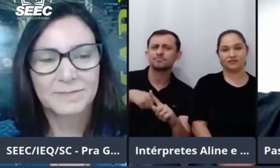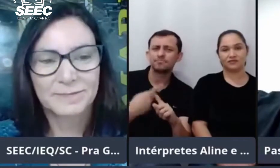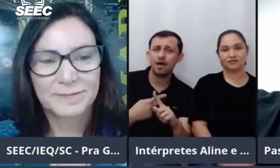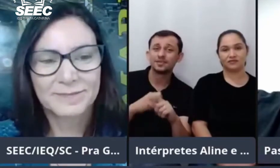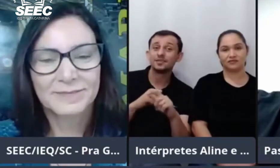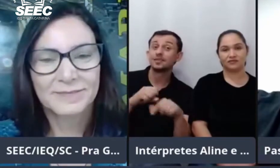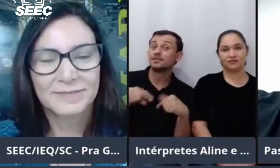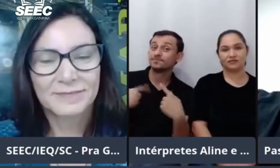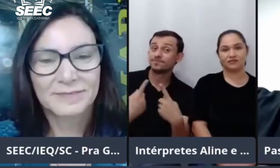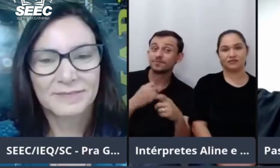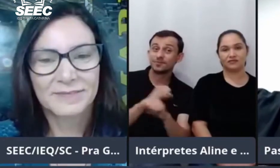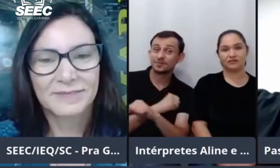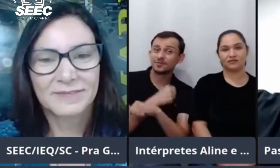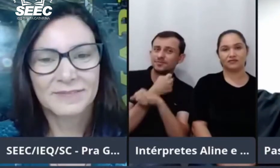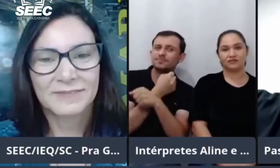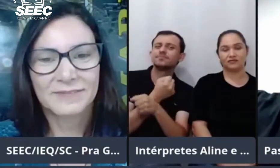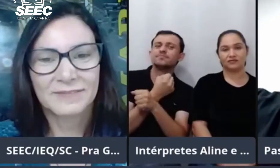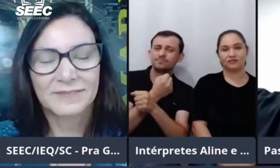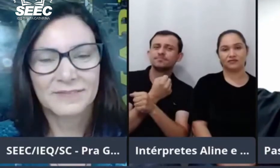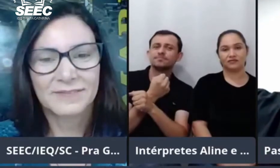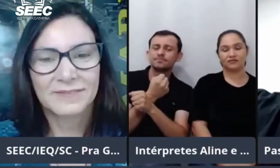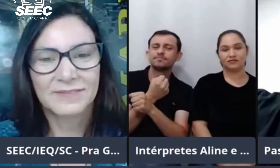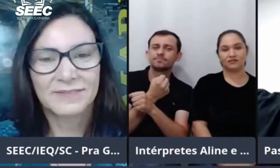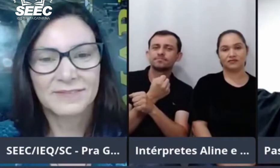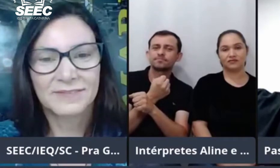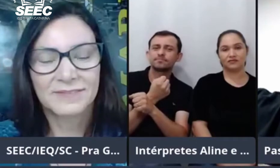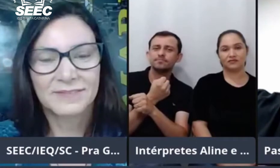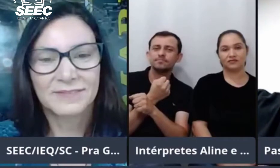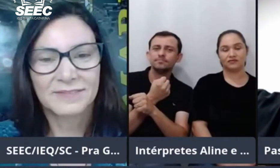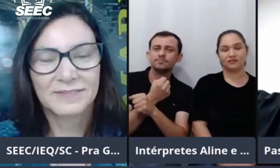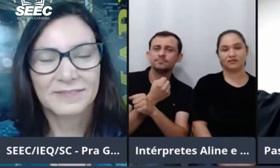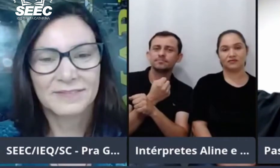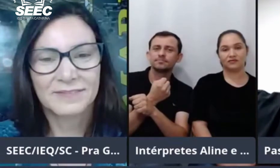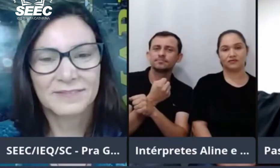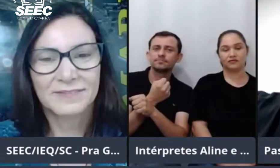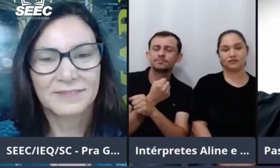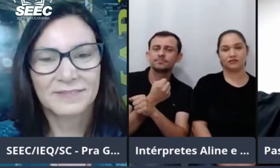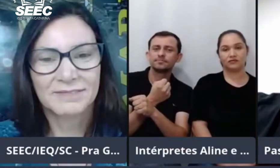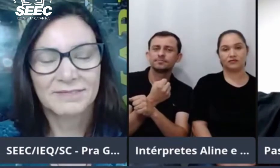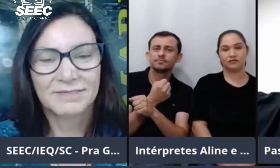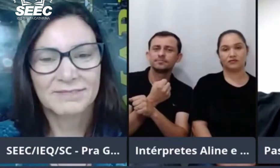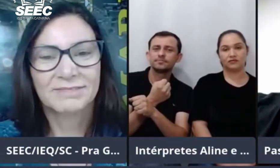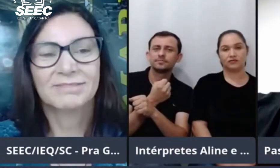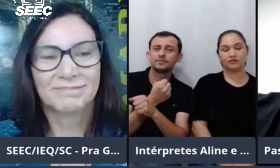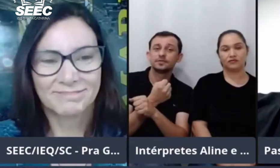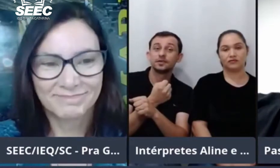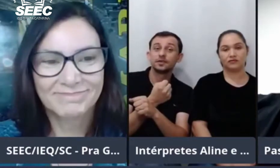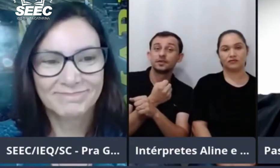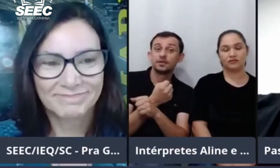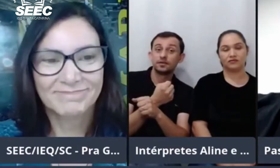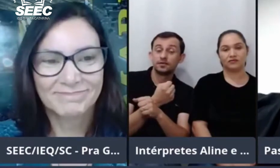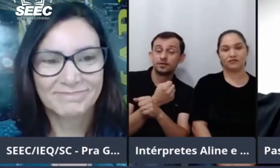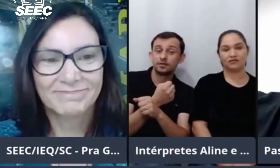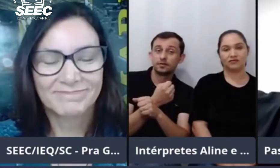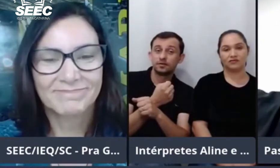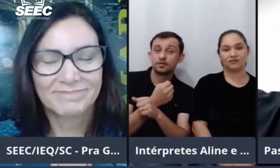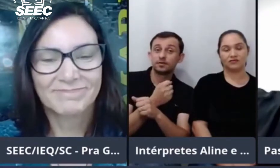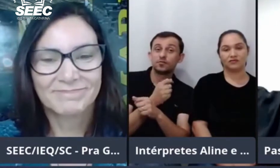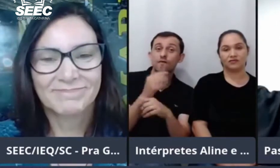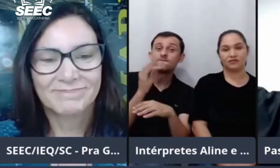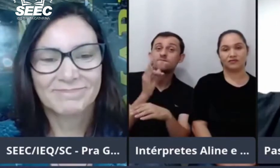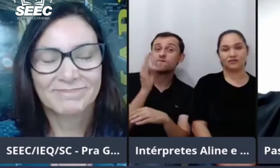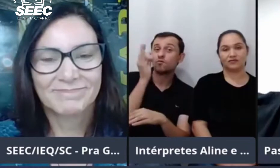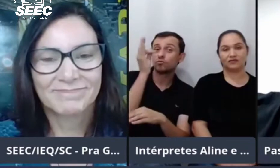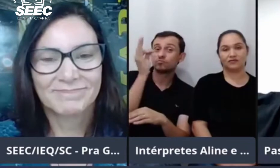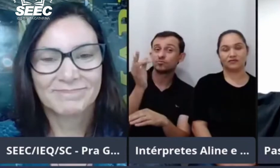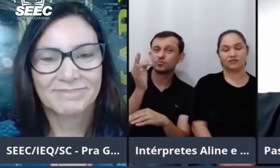que, através desse tipo de evento, como a pastora está fazendo essa live, né? Quem sabe esse processo possa